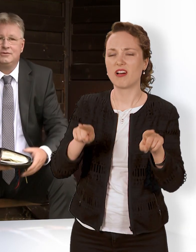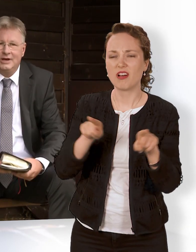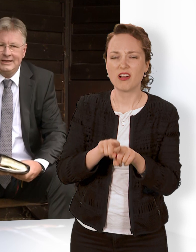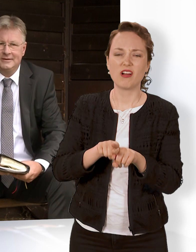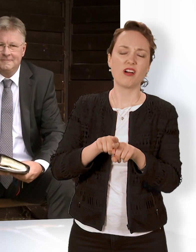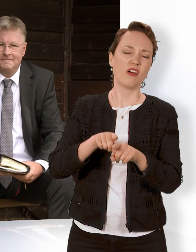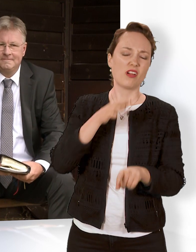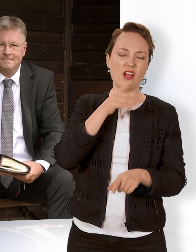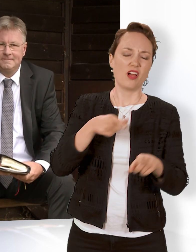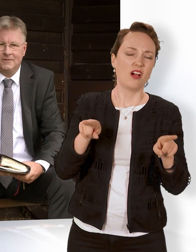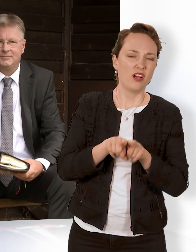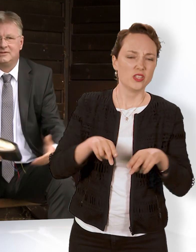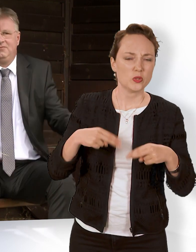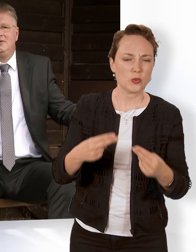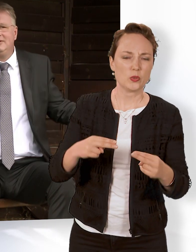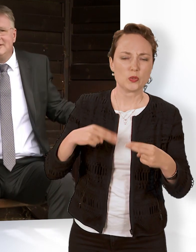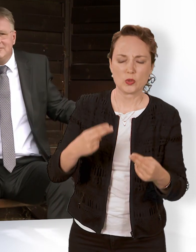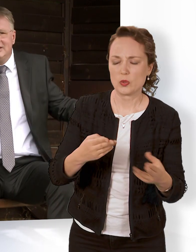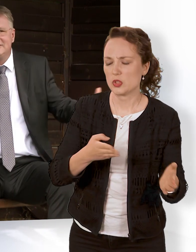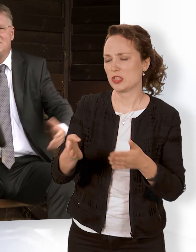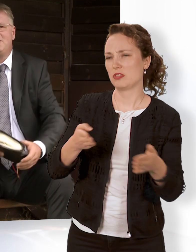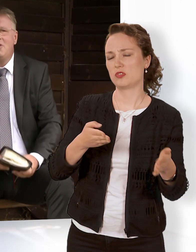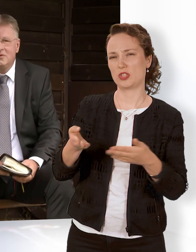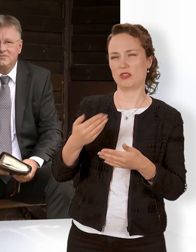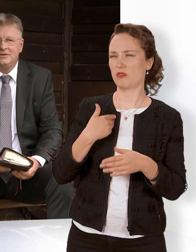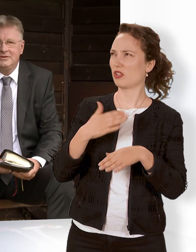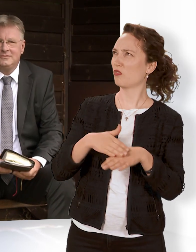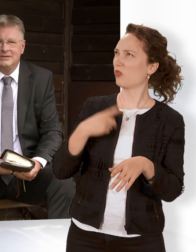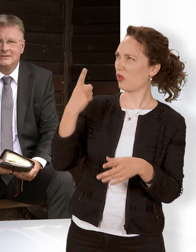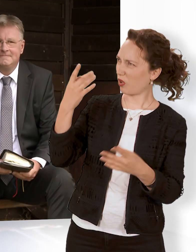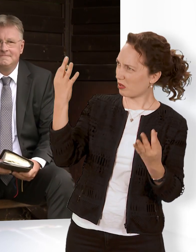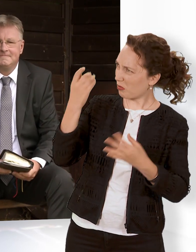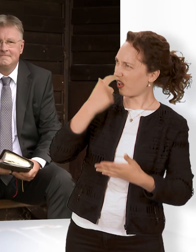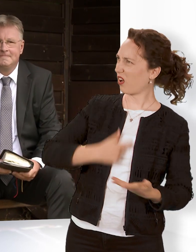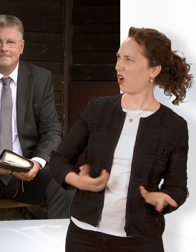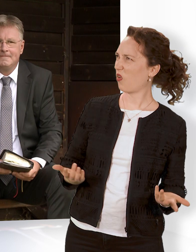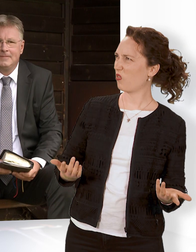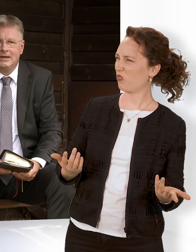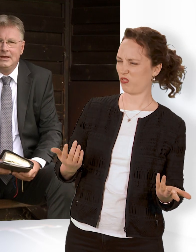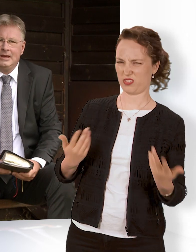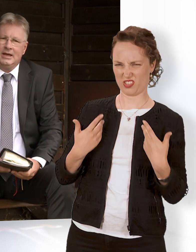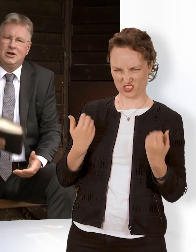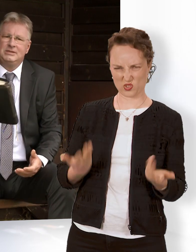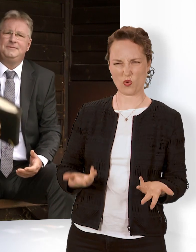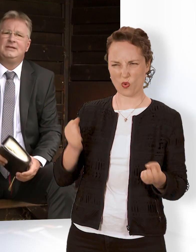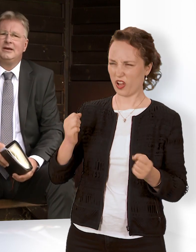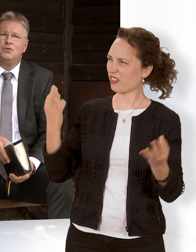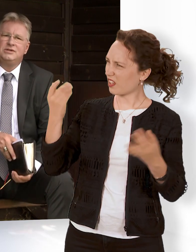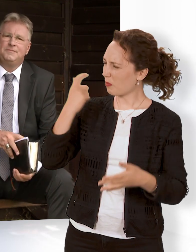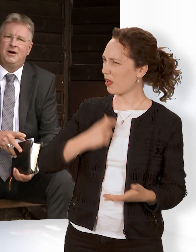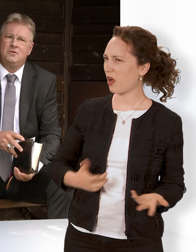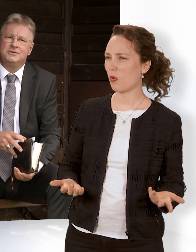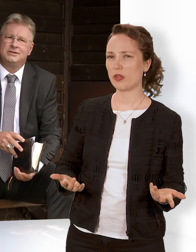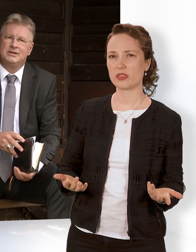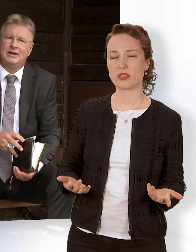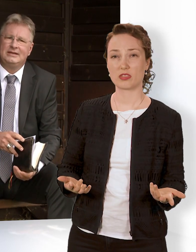Kleinigkeiten zu scheitern. Und habe das Gefühl, Gott, kannst du mich jetzt noch brauchen für irgendwas? Ich glaube, selbst der